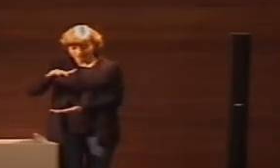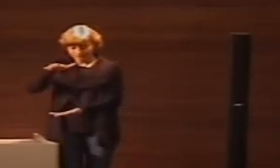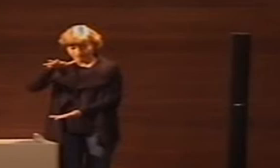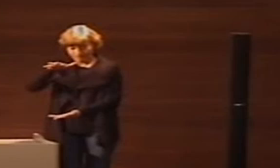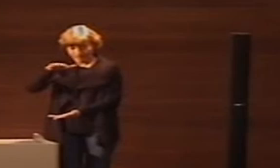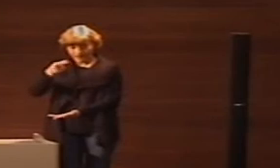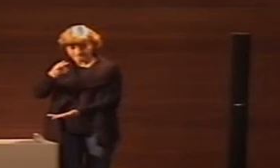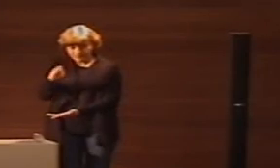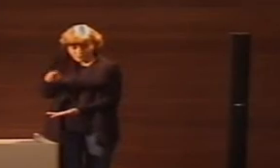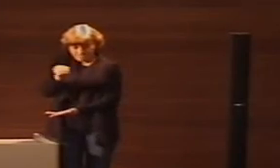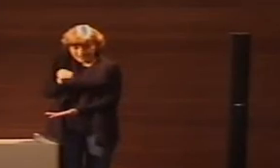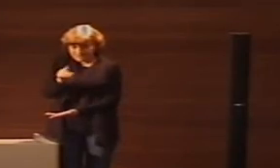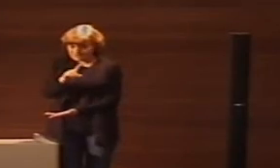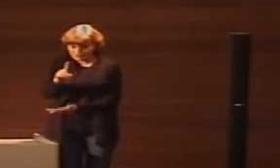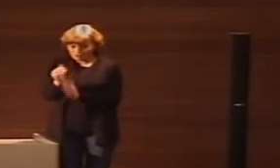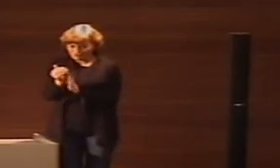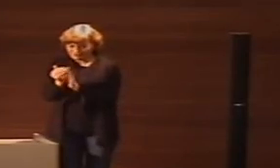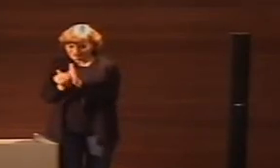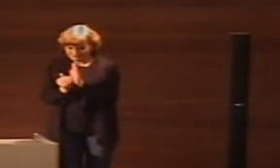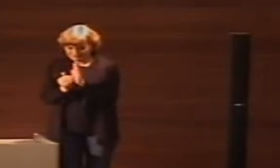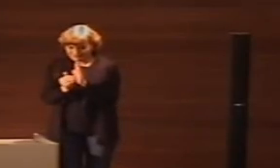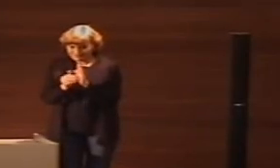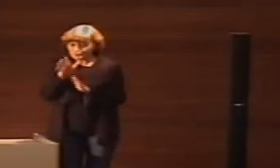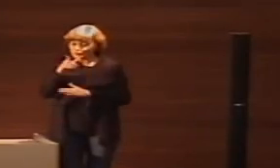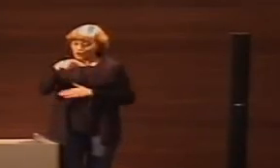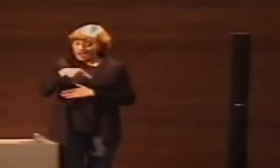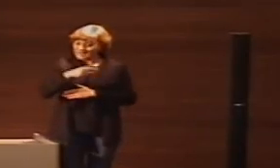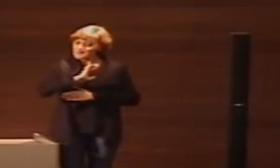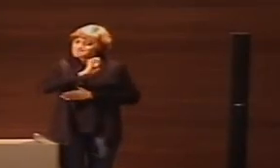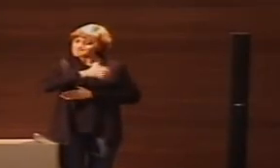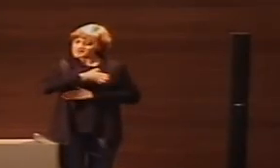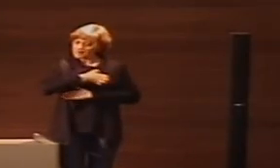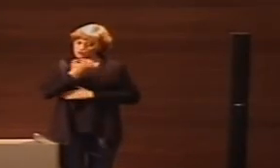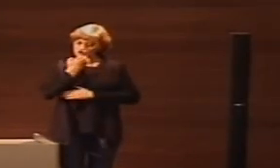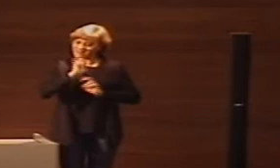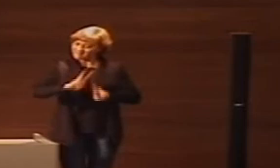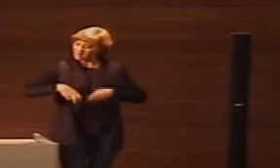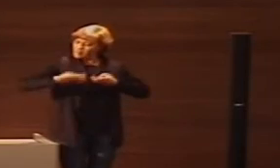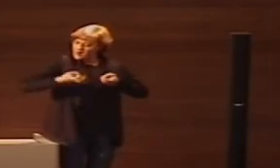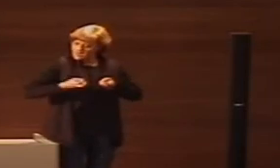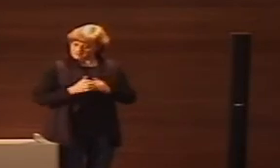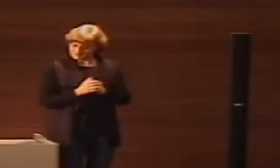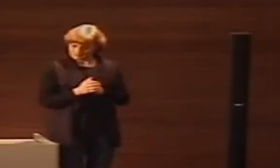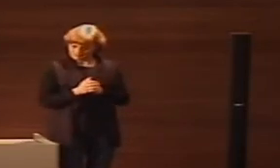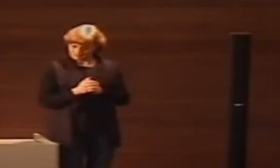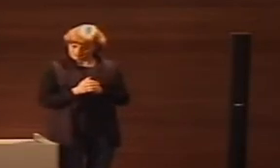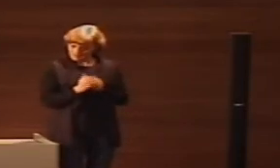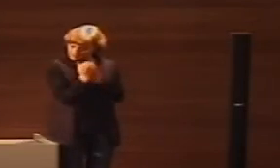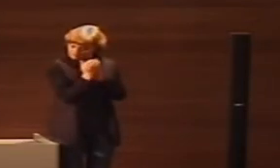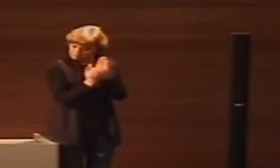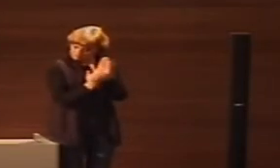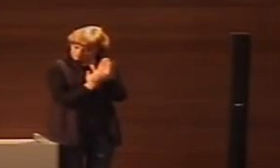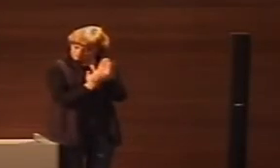que más va a reciclar va a tener que pagar más por